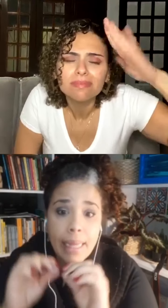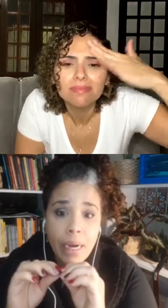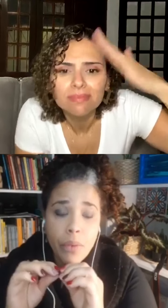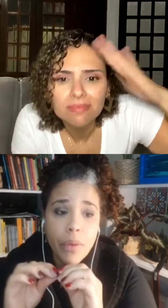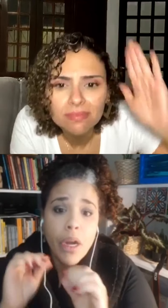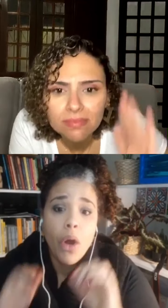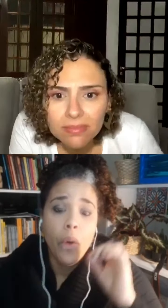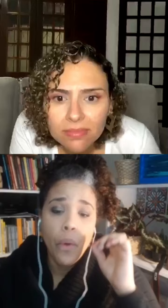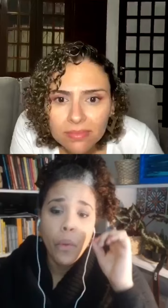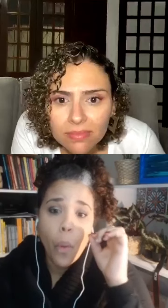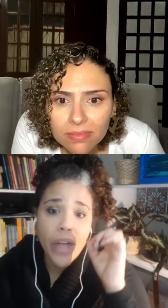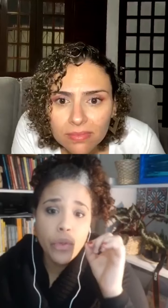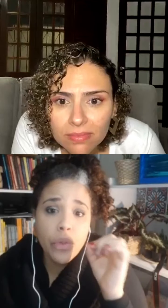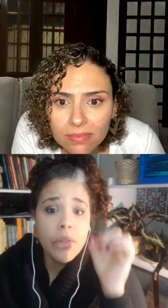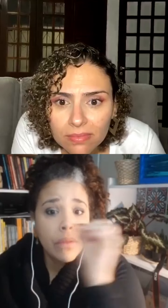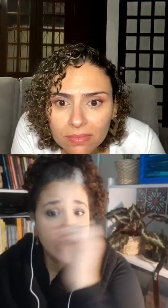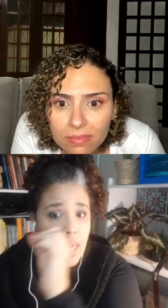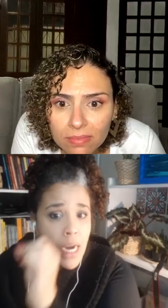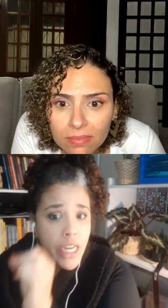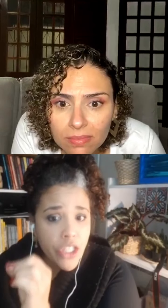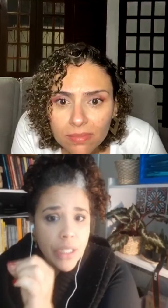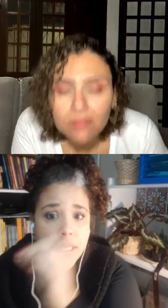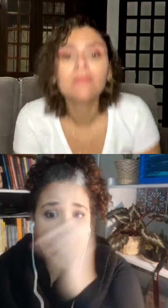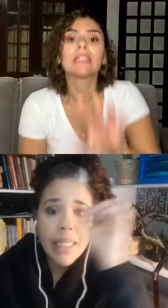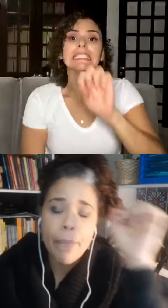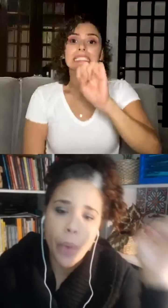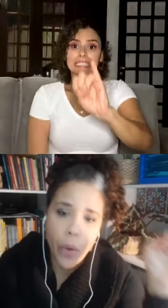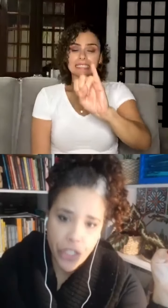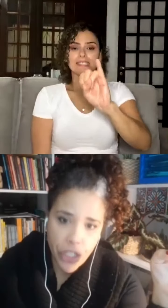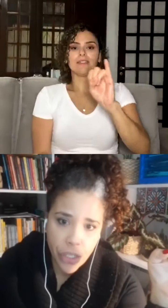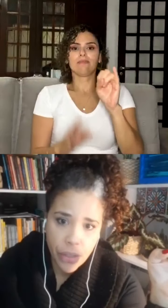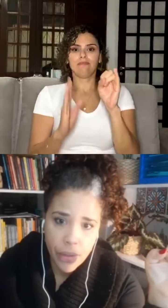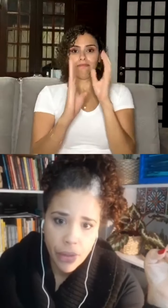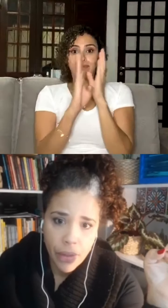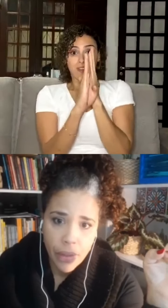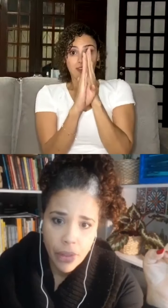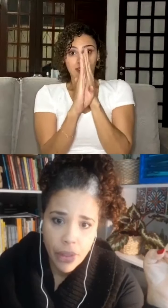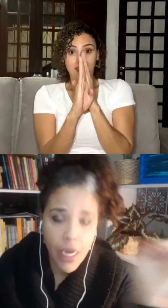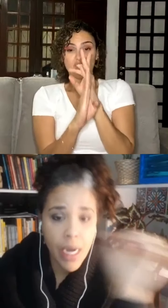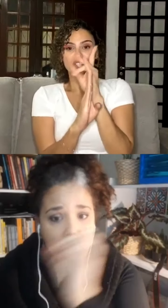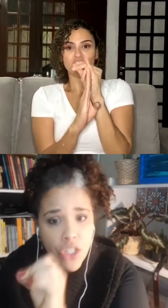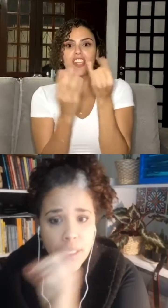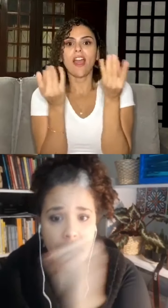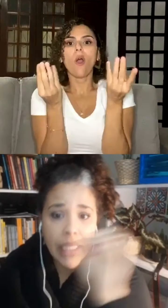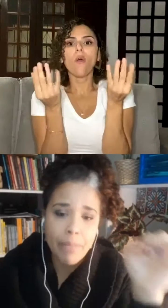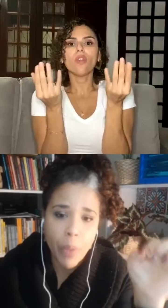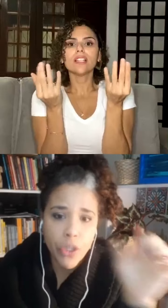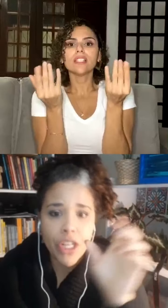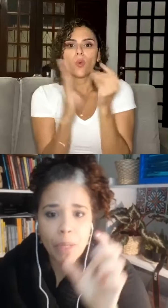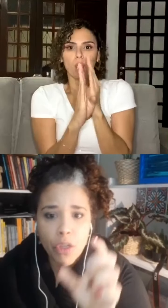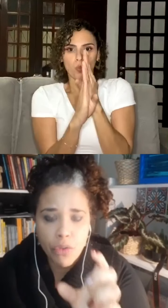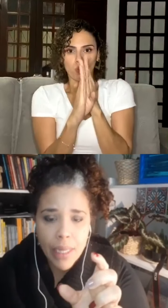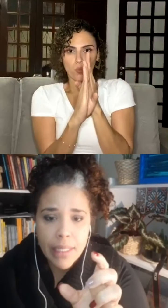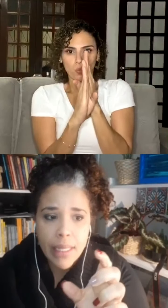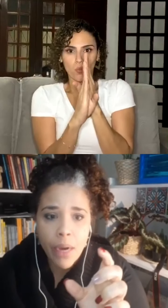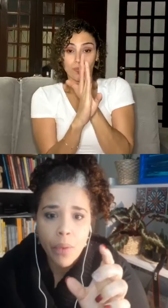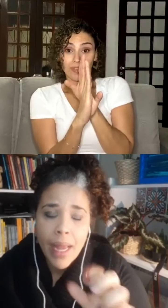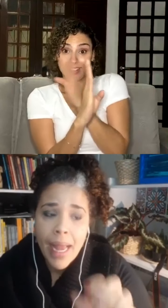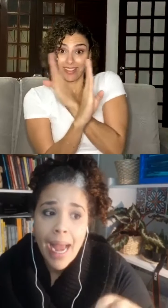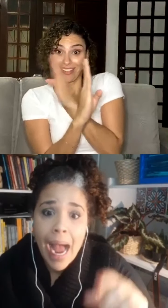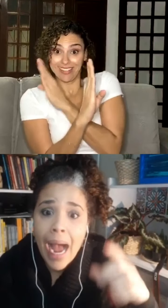Então, quando antes e depois antes e depois da minha ovulação,